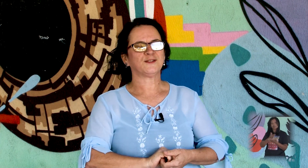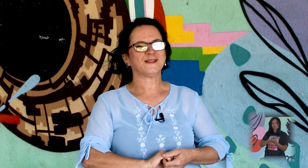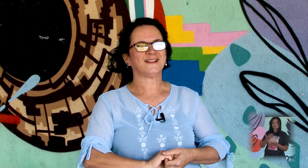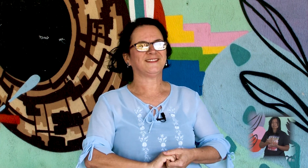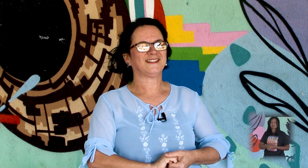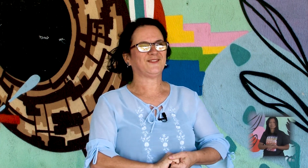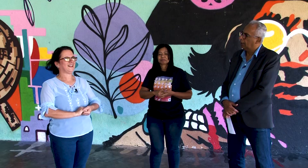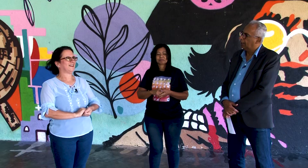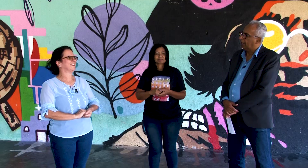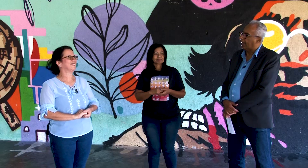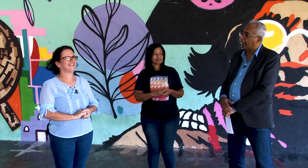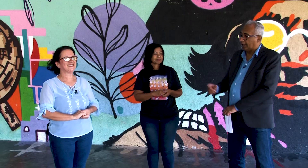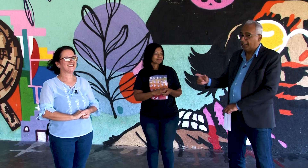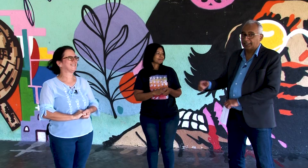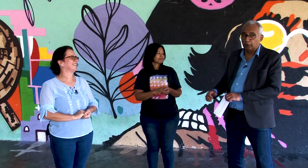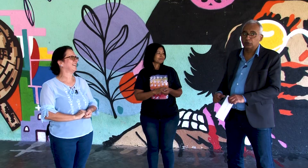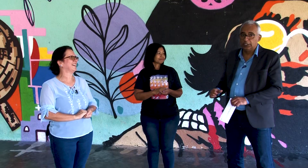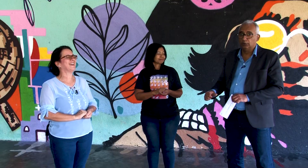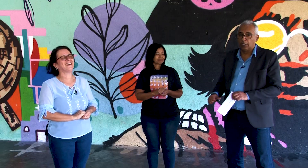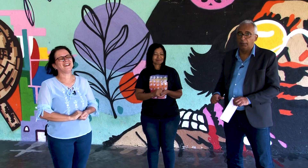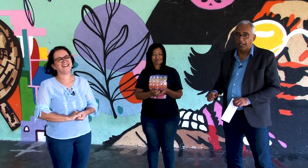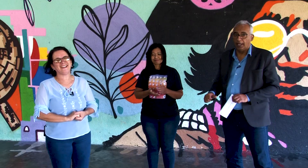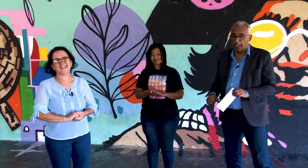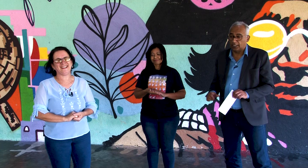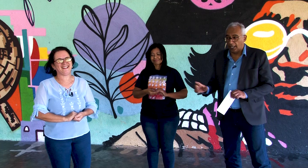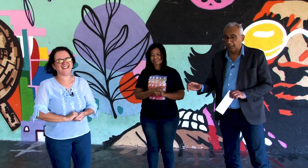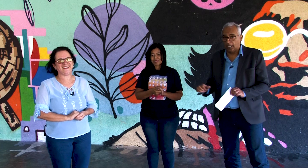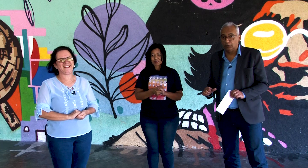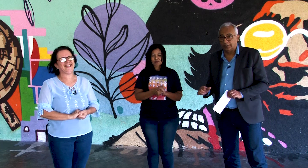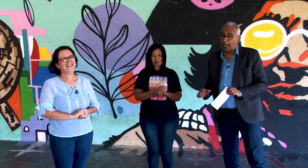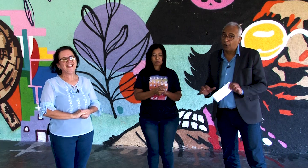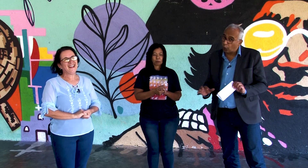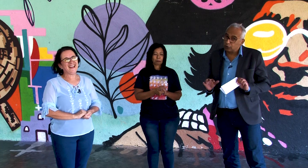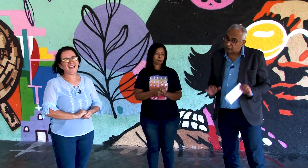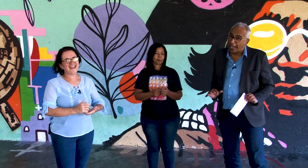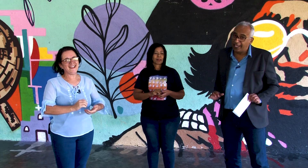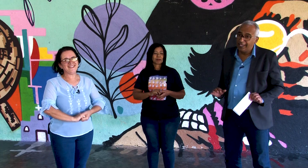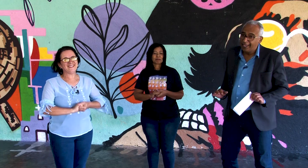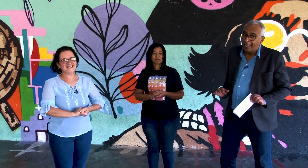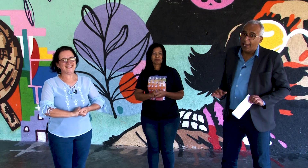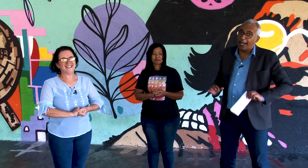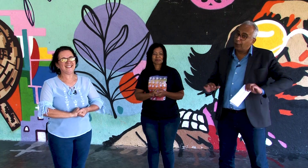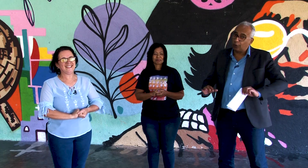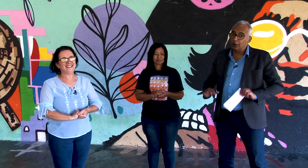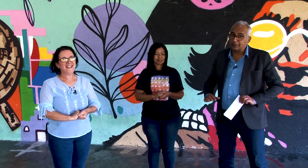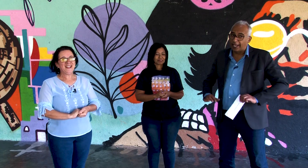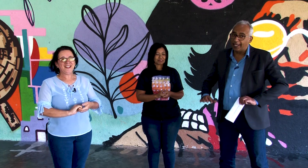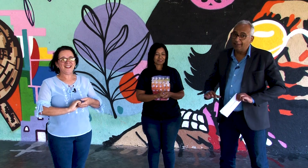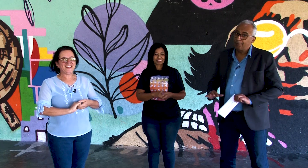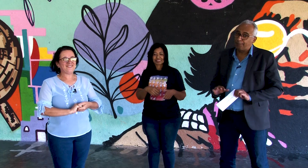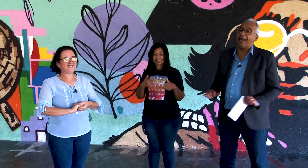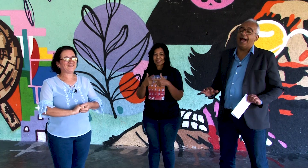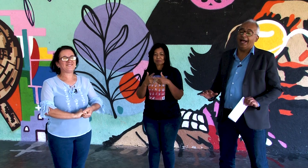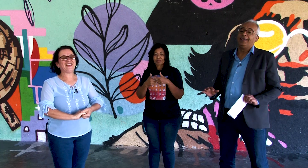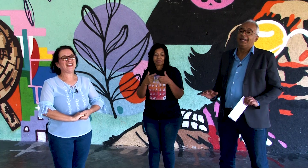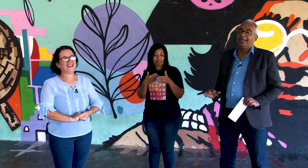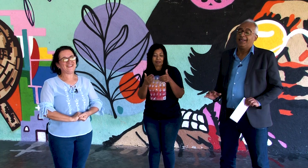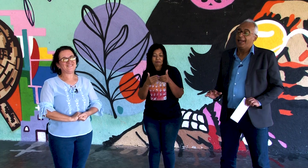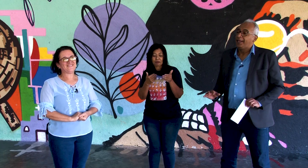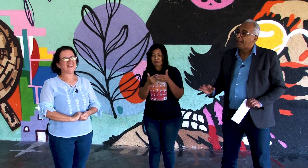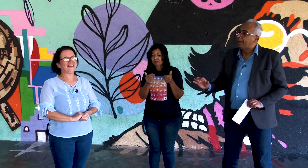Faz a tradução dessa palavra. Ela está ali traduzindo também, ela já está ali traduzindo, ela não consegue